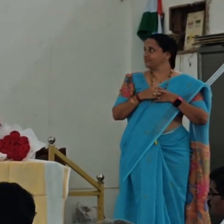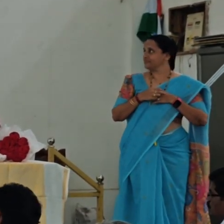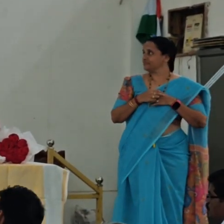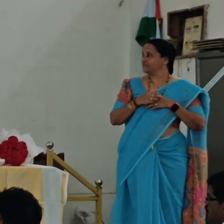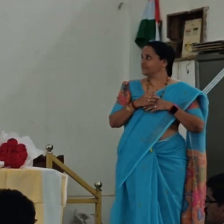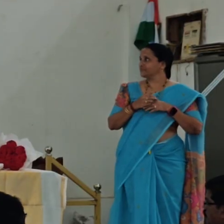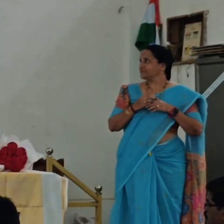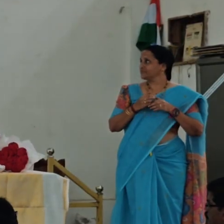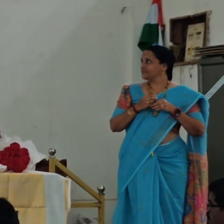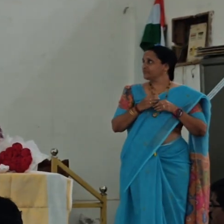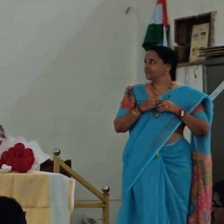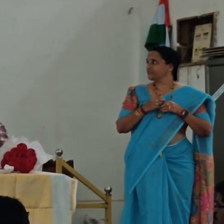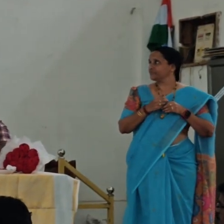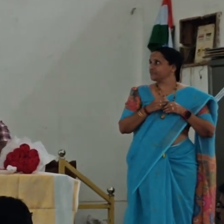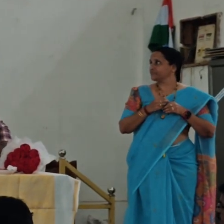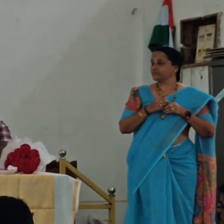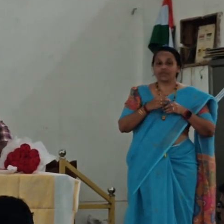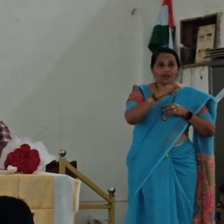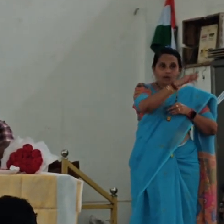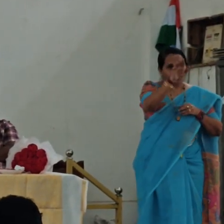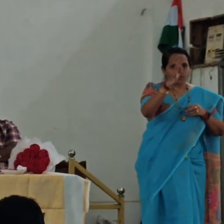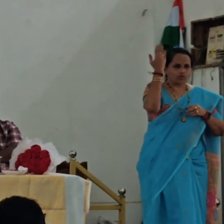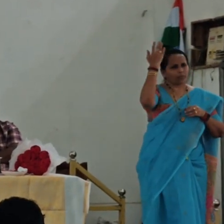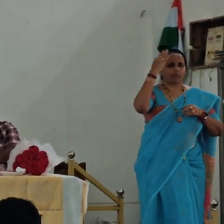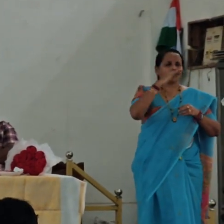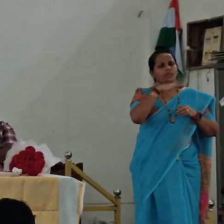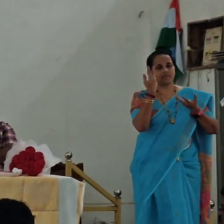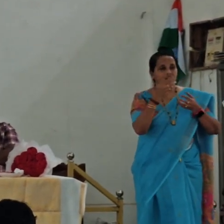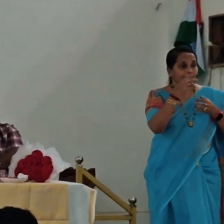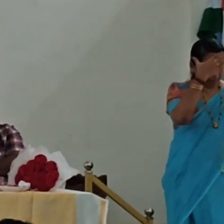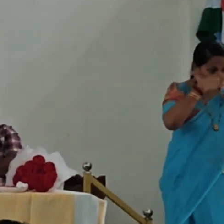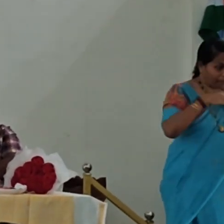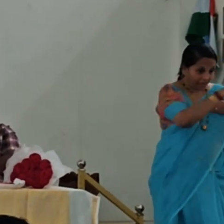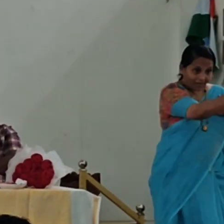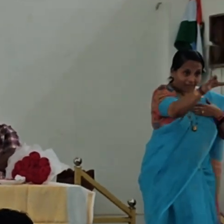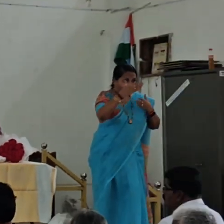సో మనం లైవ్గా ఉండటం, వెన్ వీఆర్ లైవ్ విత్